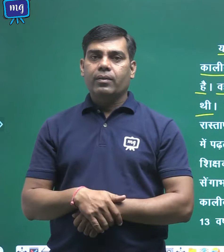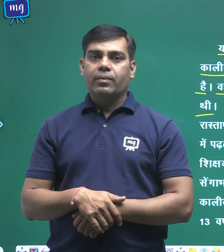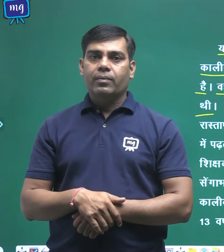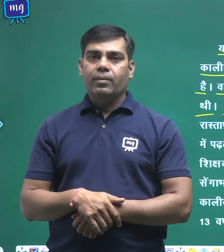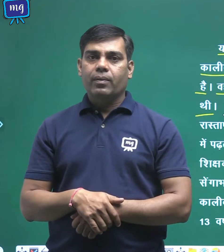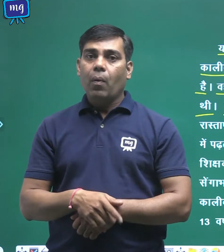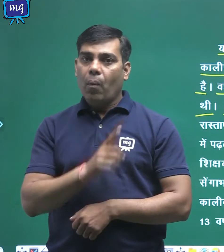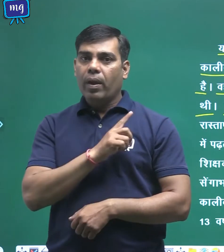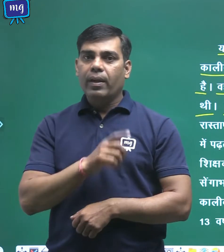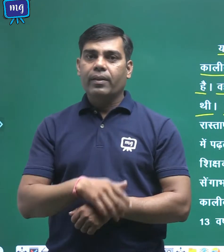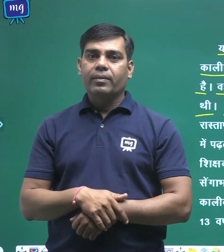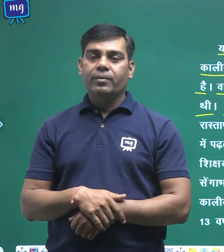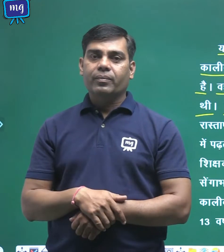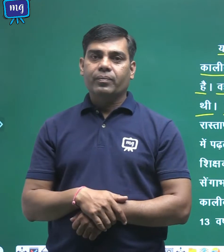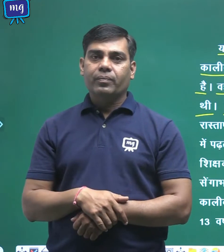वह